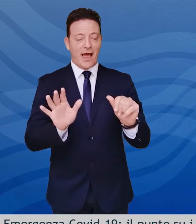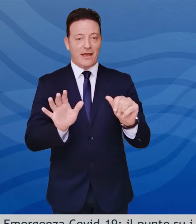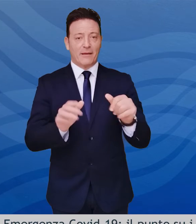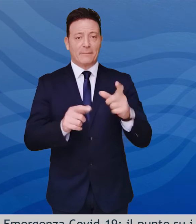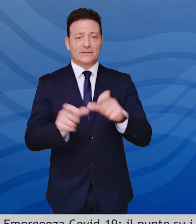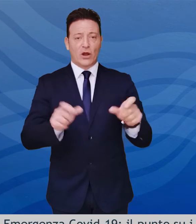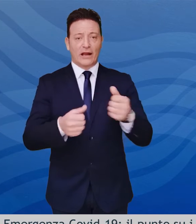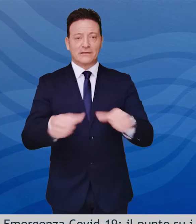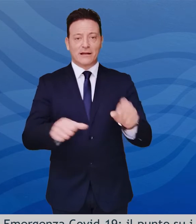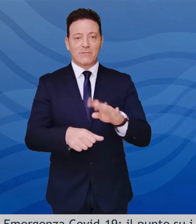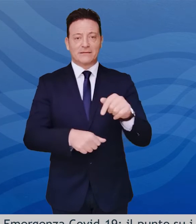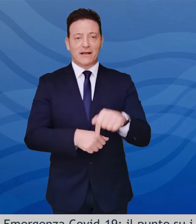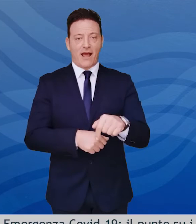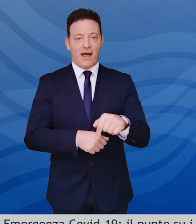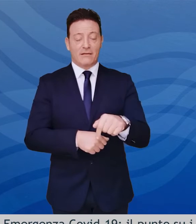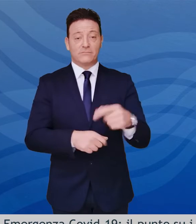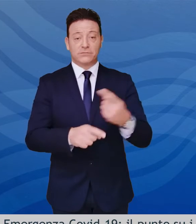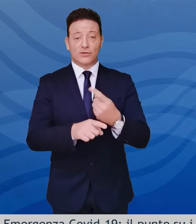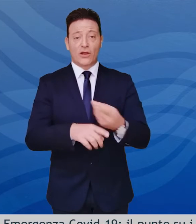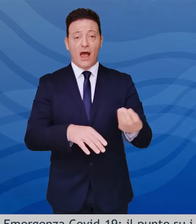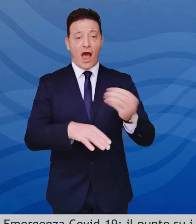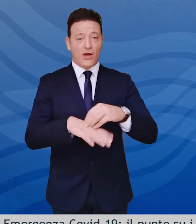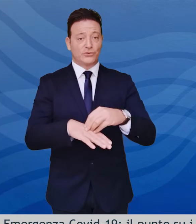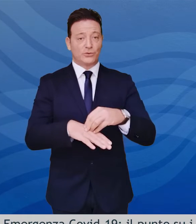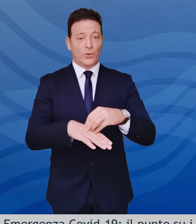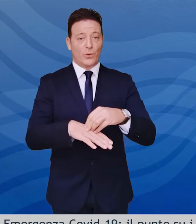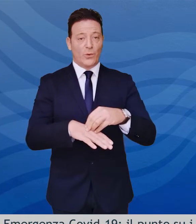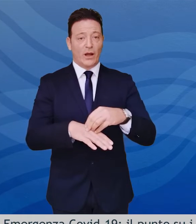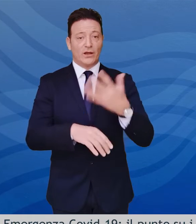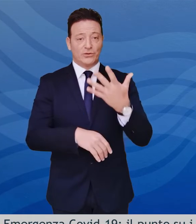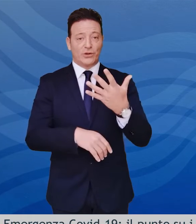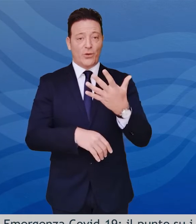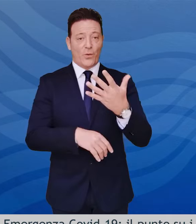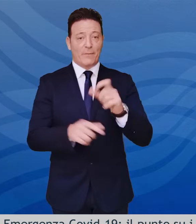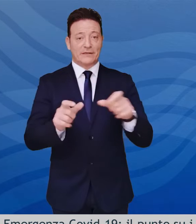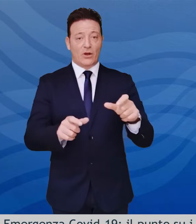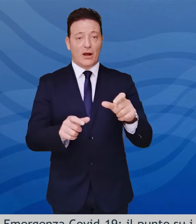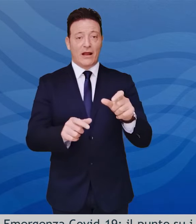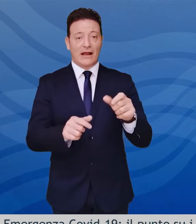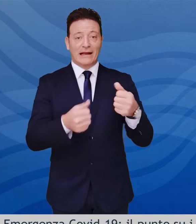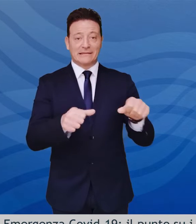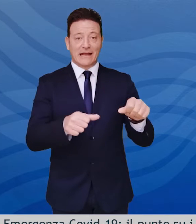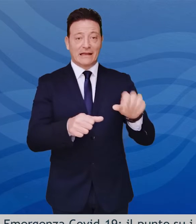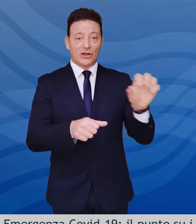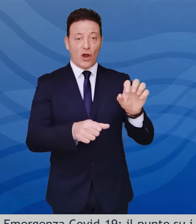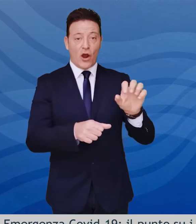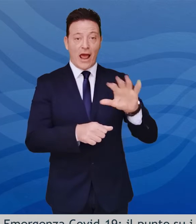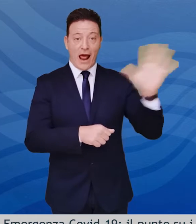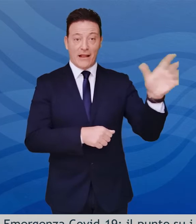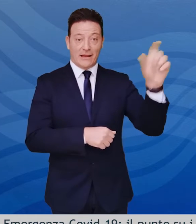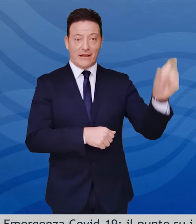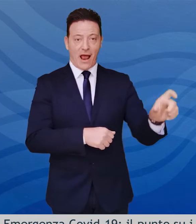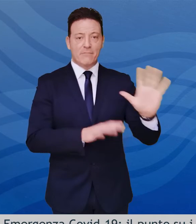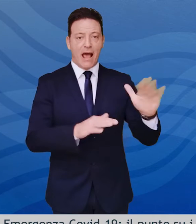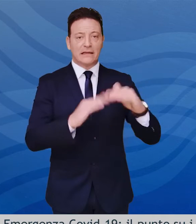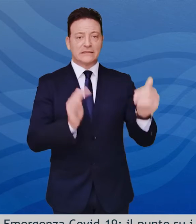residenti, alle quali è necessario sommarne 5 di residenti in altre regioni italiane, ma in